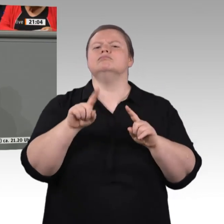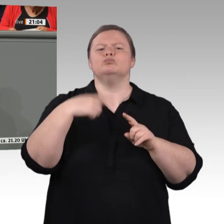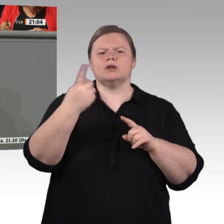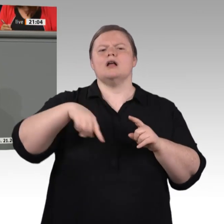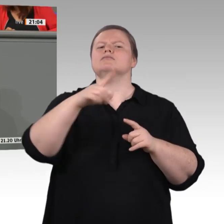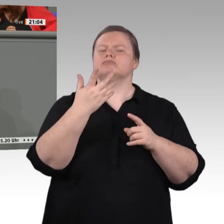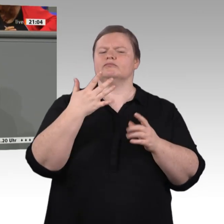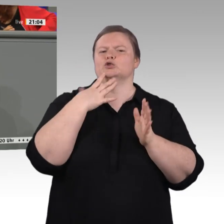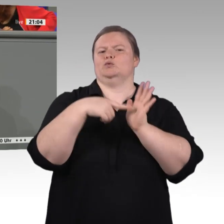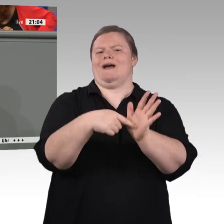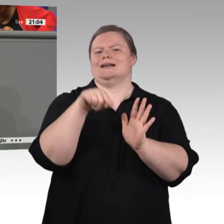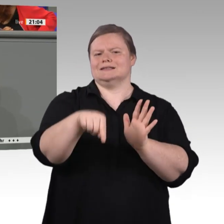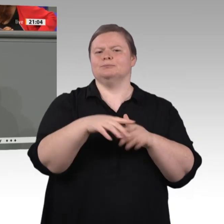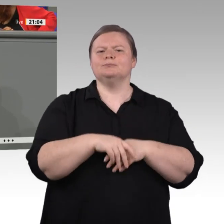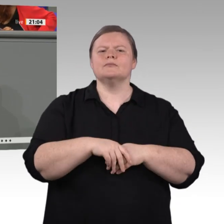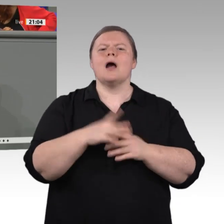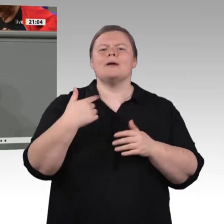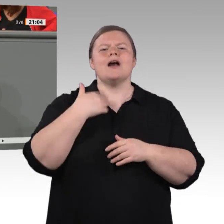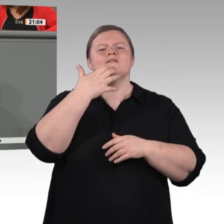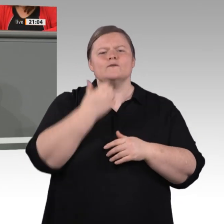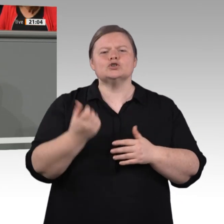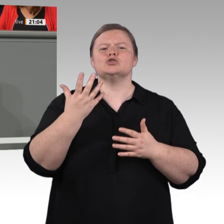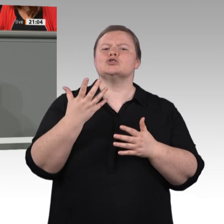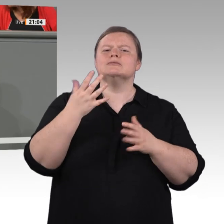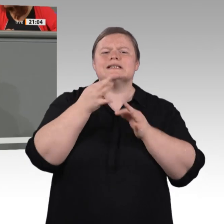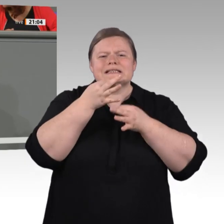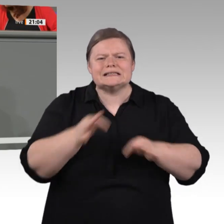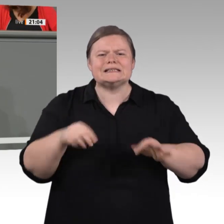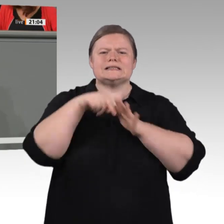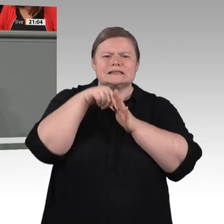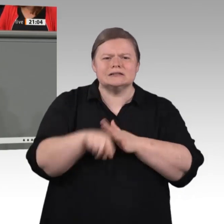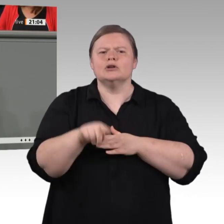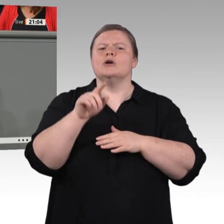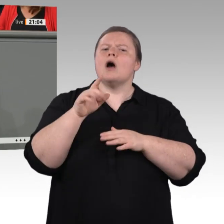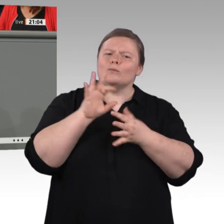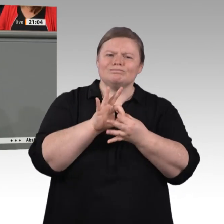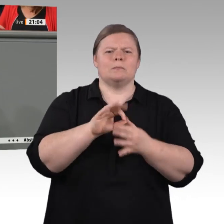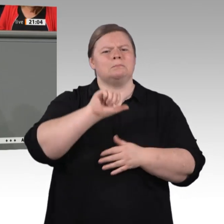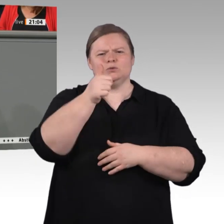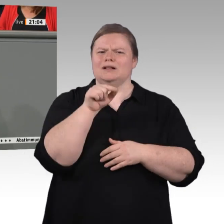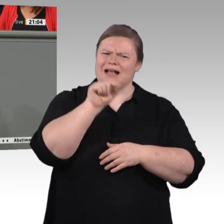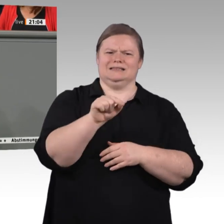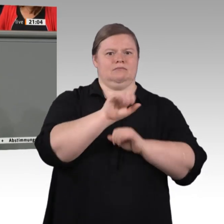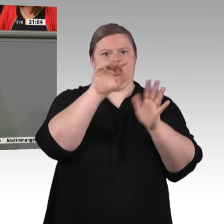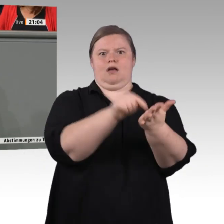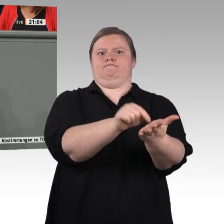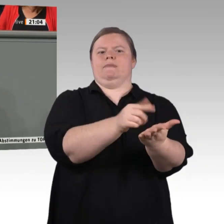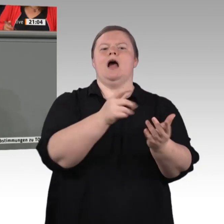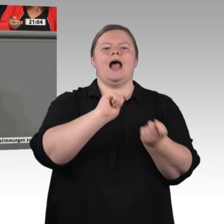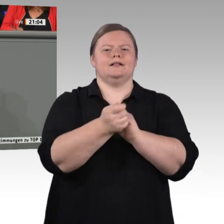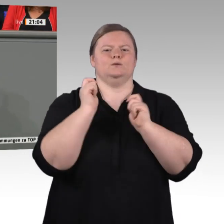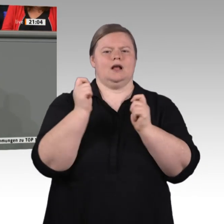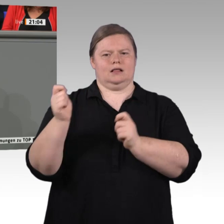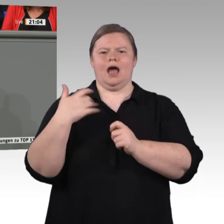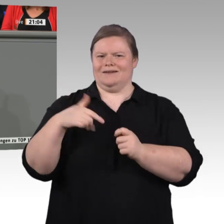der Nichtanrechnung der Renten, um Zahlungslücken für den Monat Januar 2020 zu